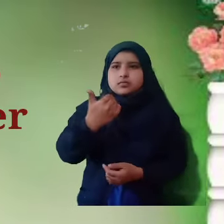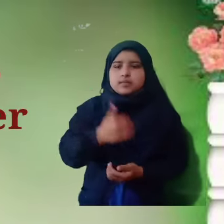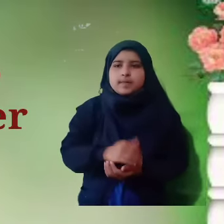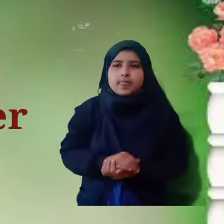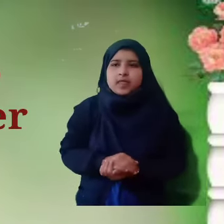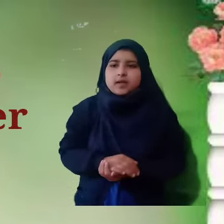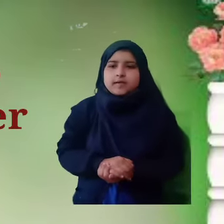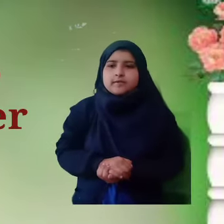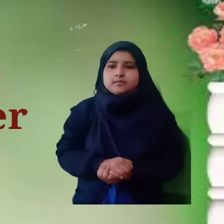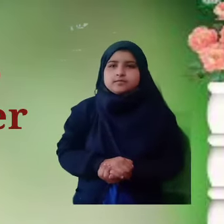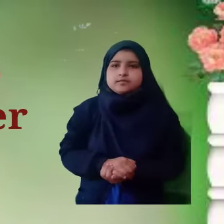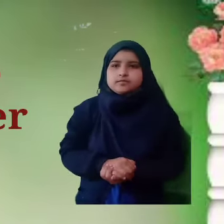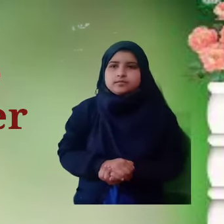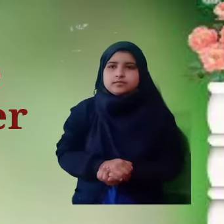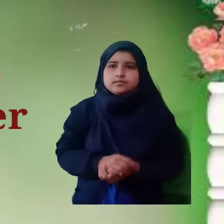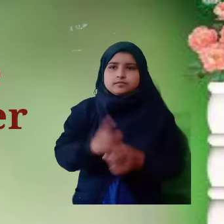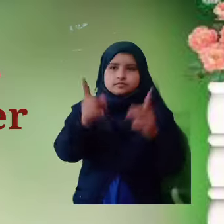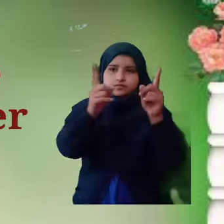अपनी तरफ को साइन करना है आपने,